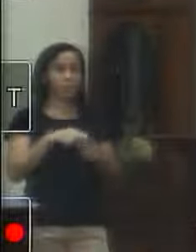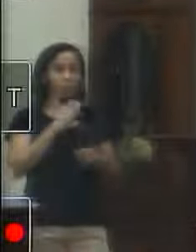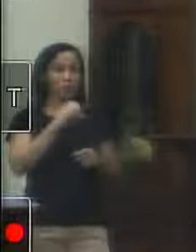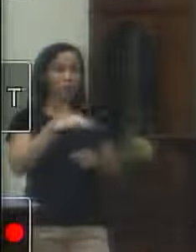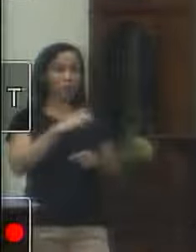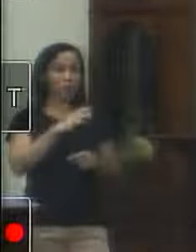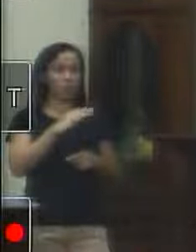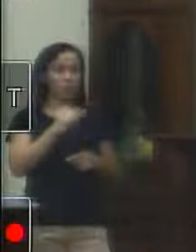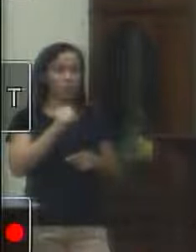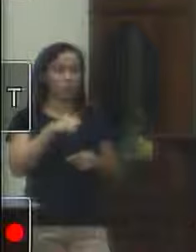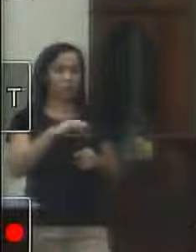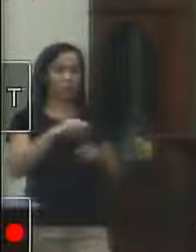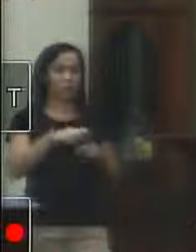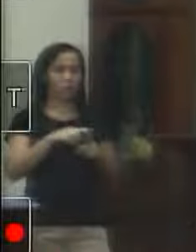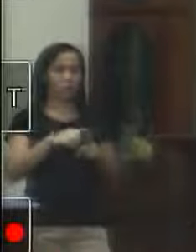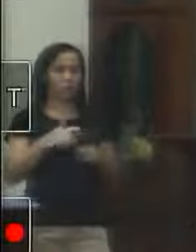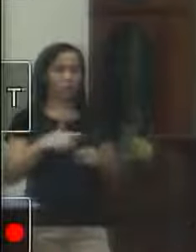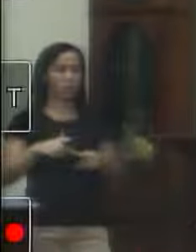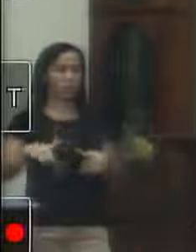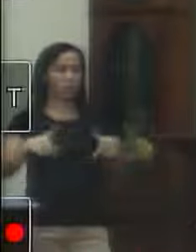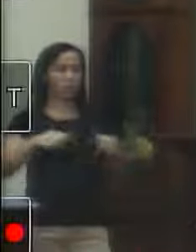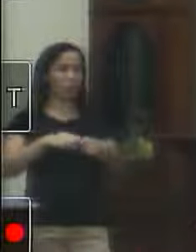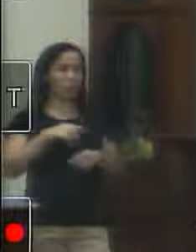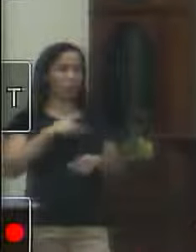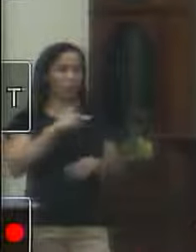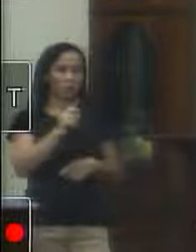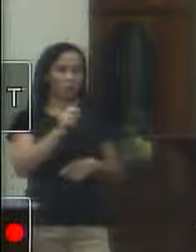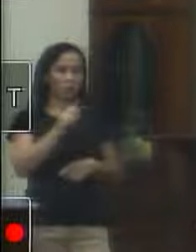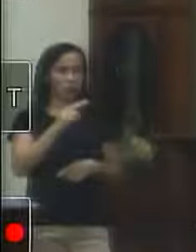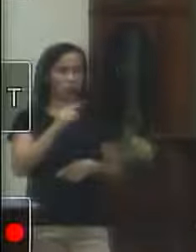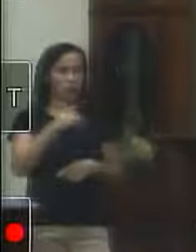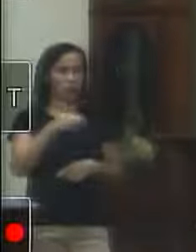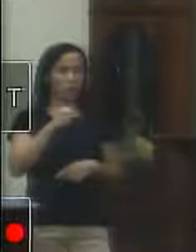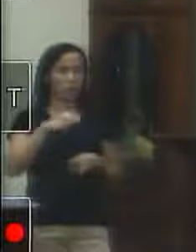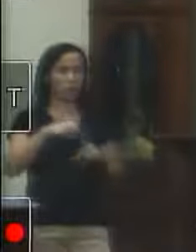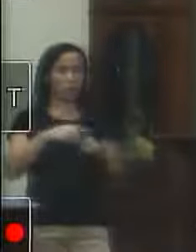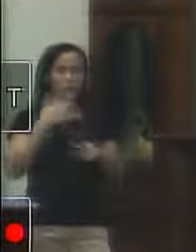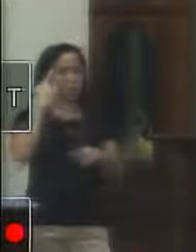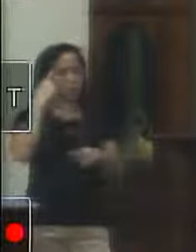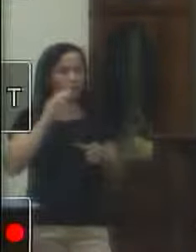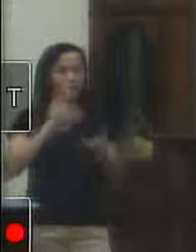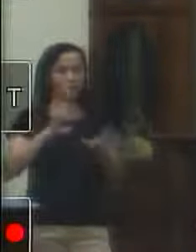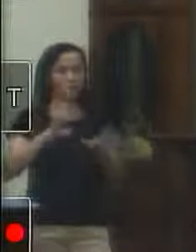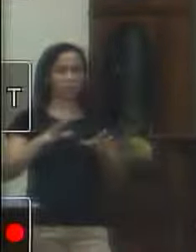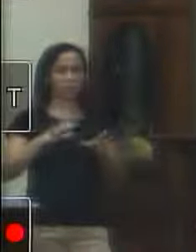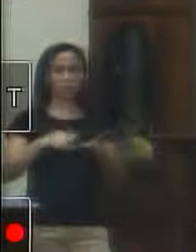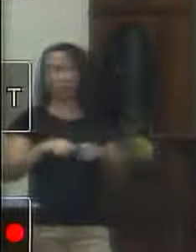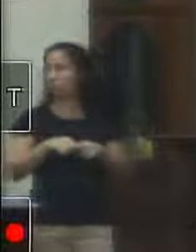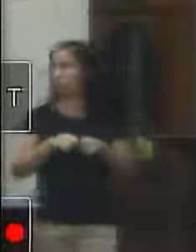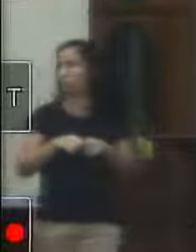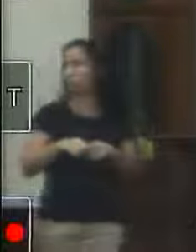que batalham tanto, Parapeúna não fiquei sabendo de nenhuma autuação. Aí eu